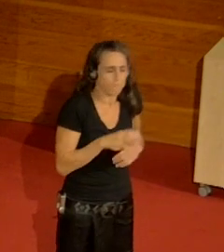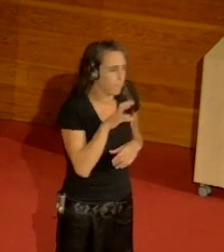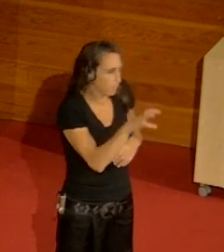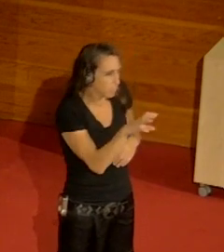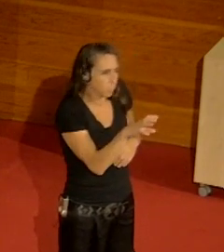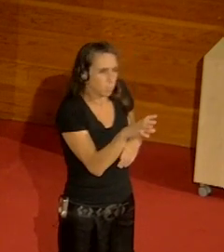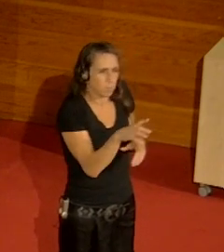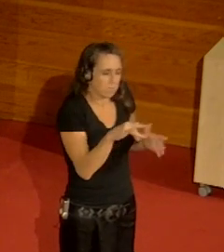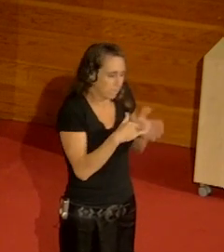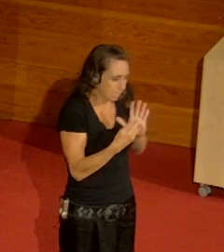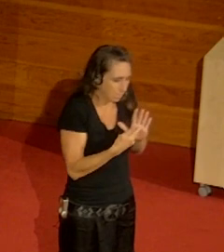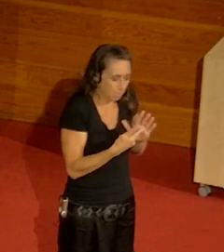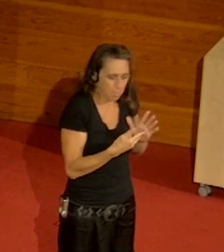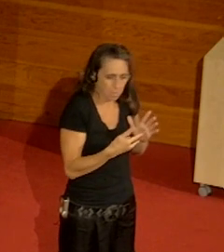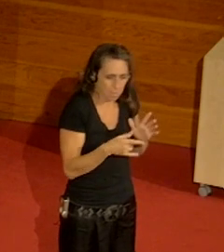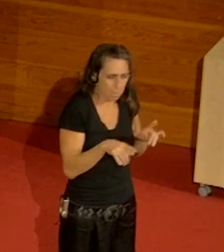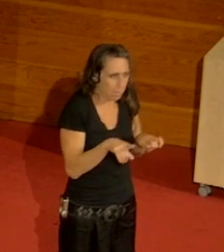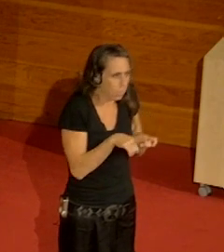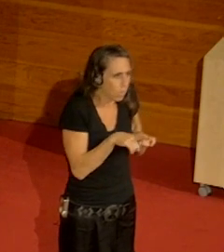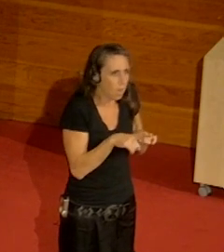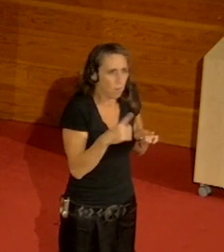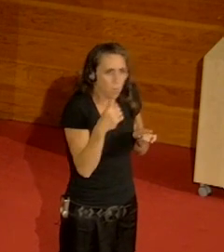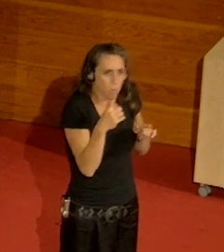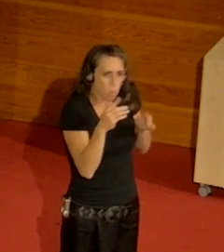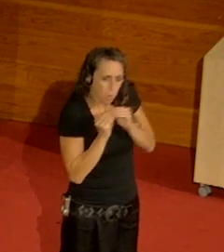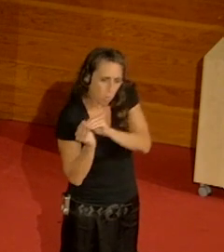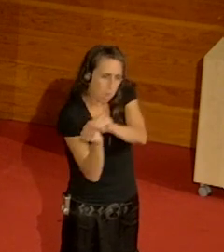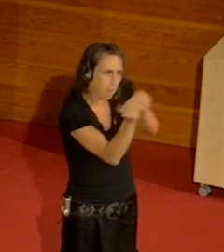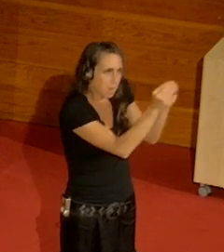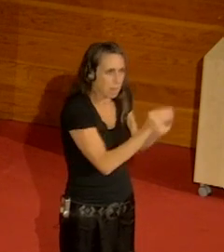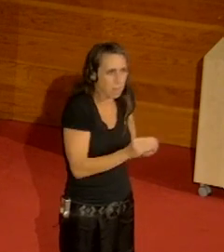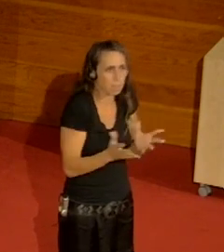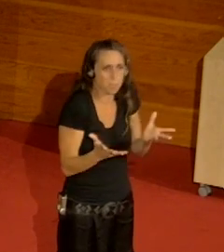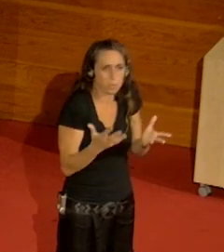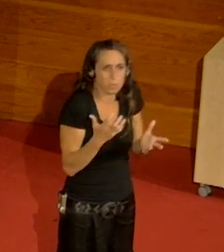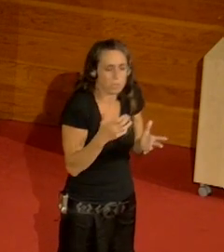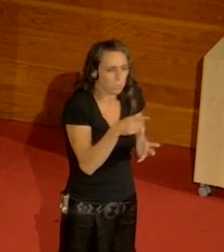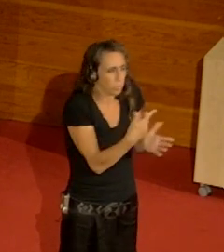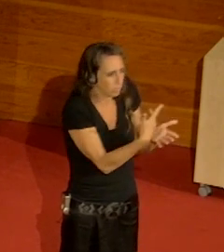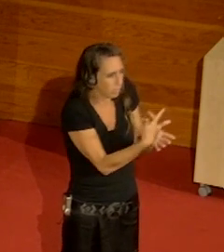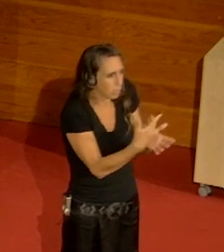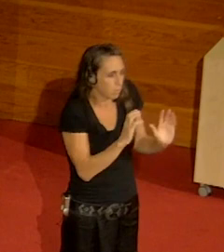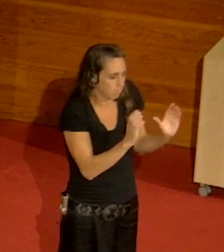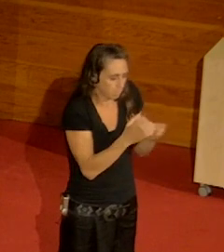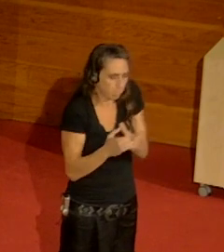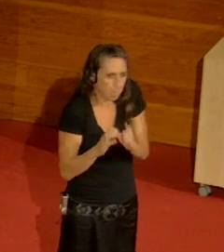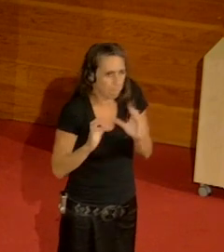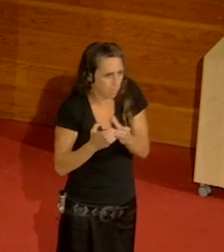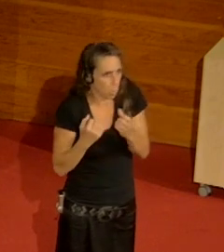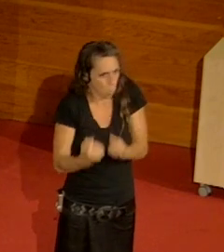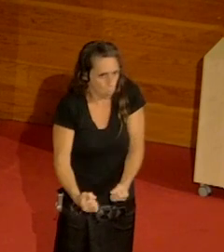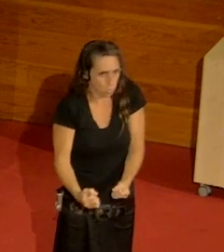tribalizado con un sistema de circunscripción única entonces hay muchos partidos usted ha explicado por ejemplo los partidos Ultra ortodoxos pero los